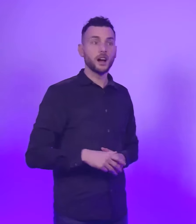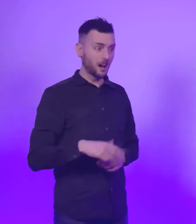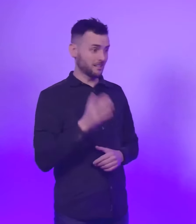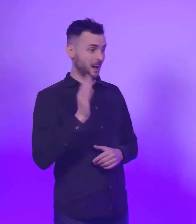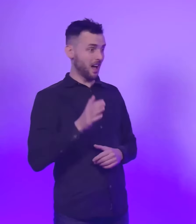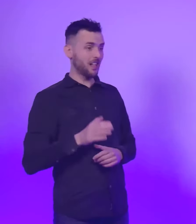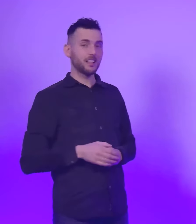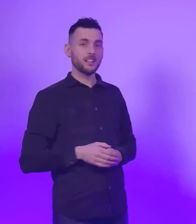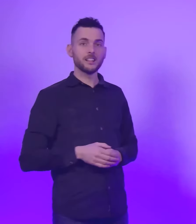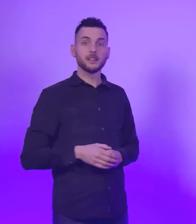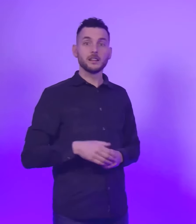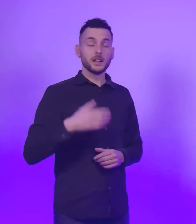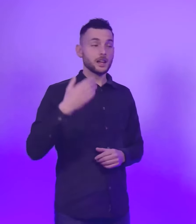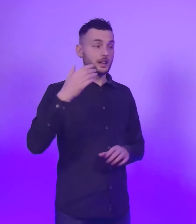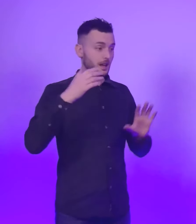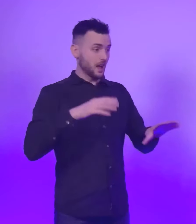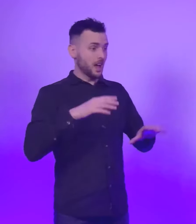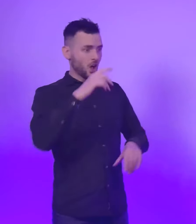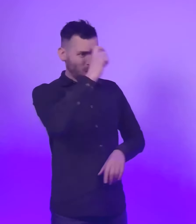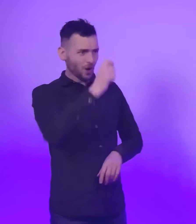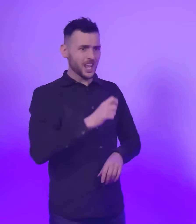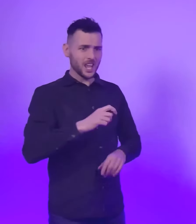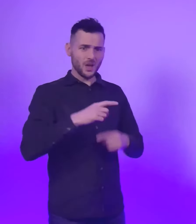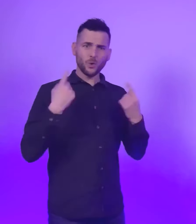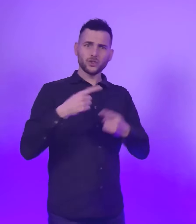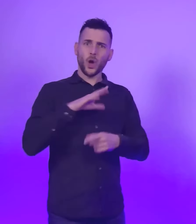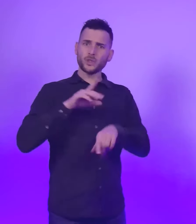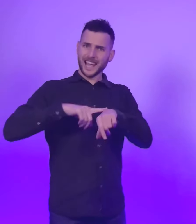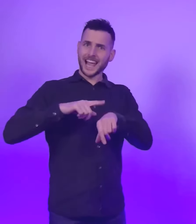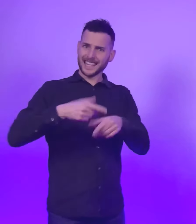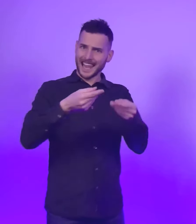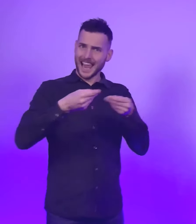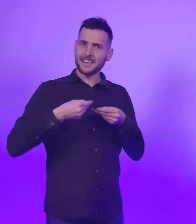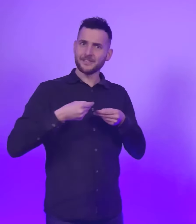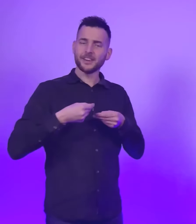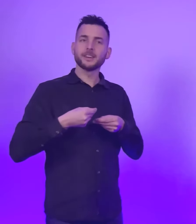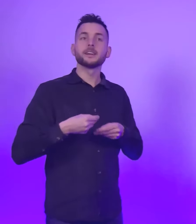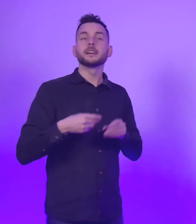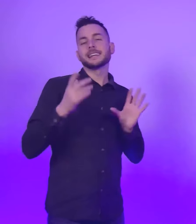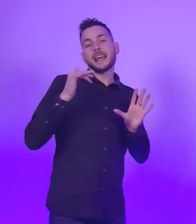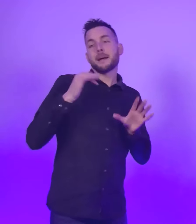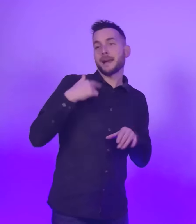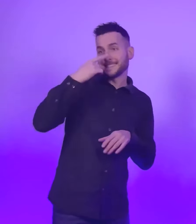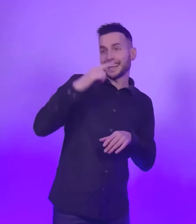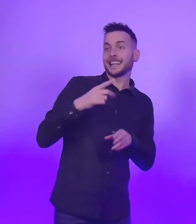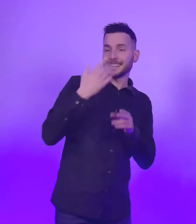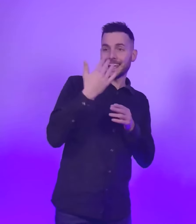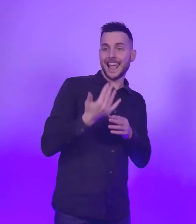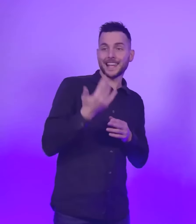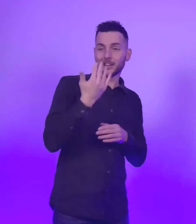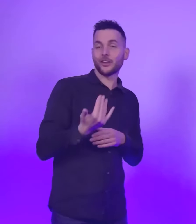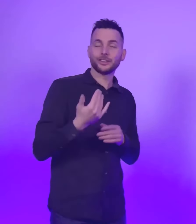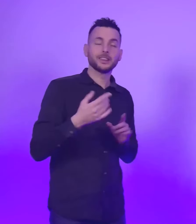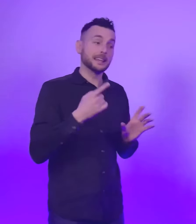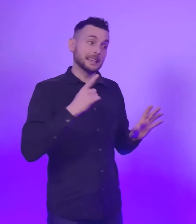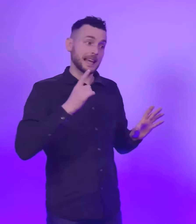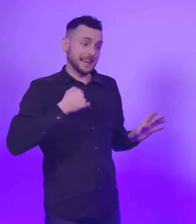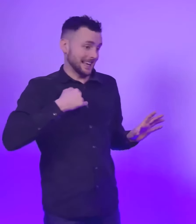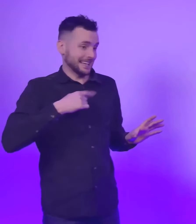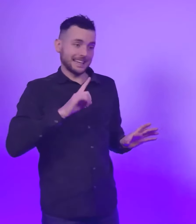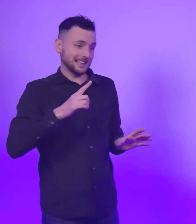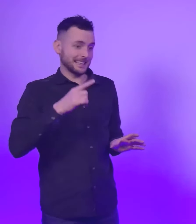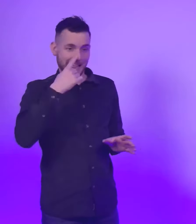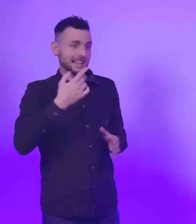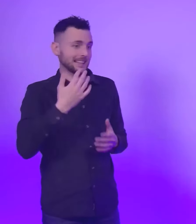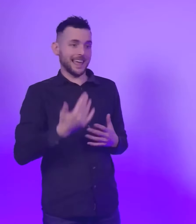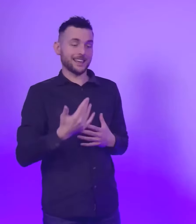Ja. Hey, je moet ons ook de tijd geven. Oh ja, sorry. Mijn talent is gewoon rekening. Ik ben zo ja, goed in. Ja, maar ik niet. Dus ik moet soms even iets meer... Ja, oké.